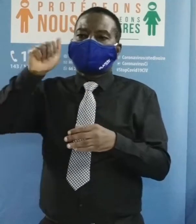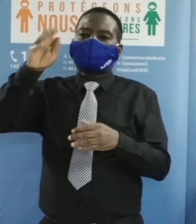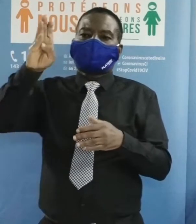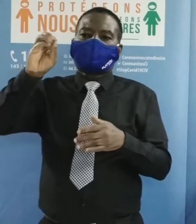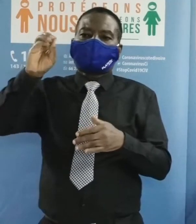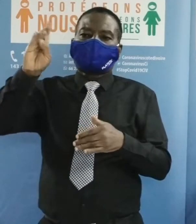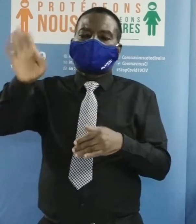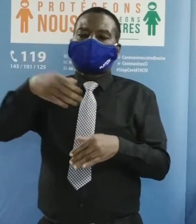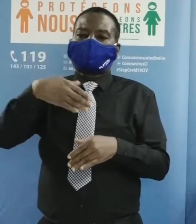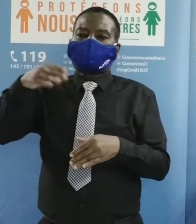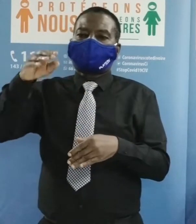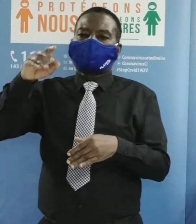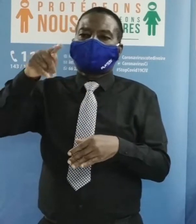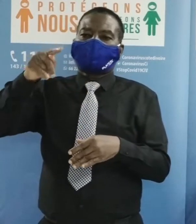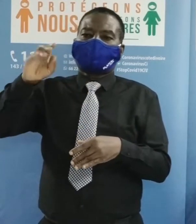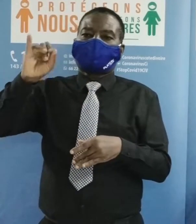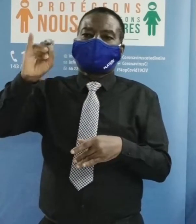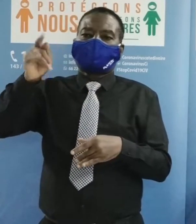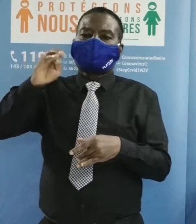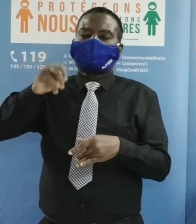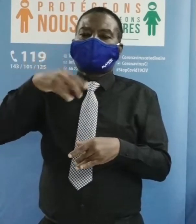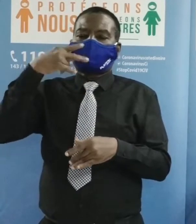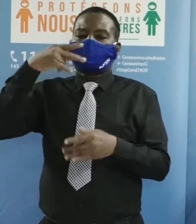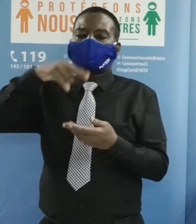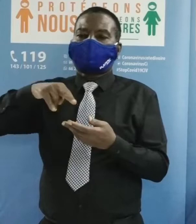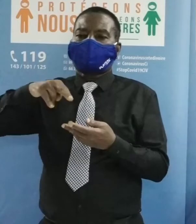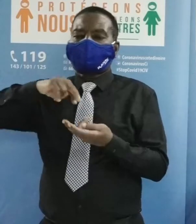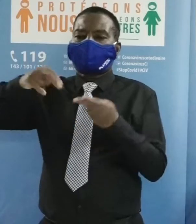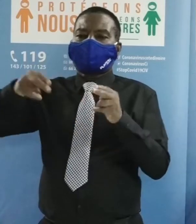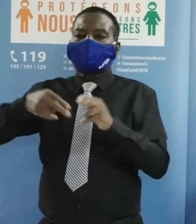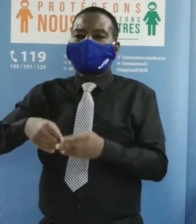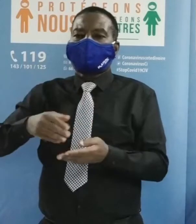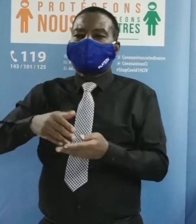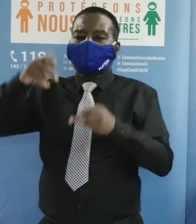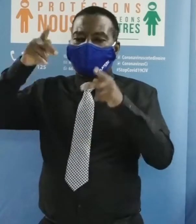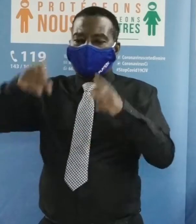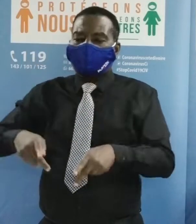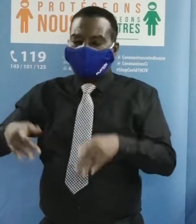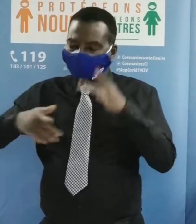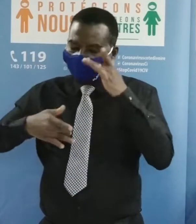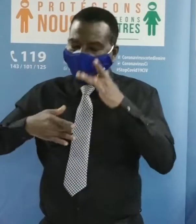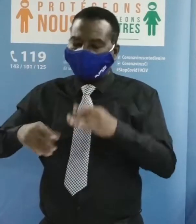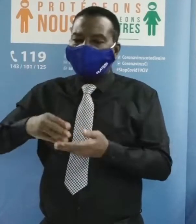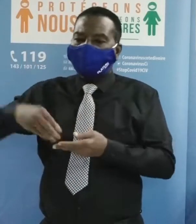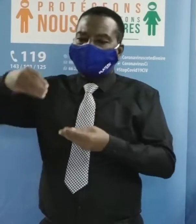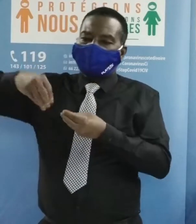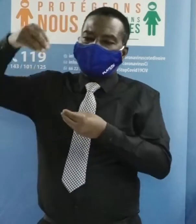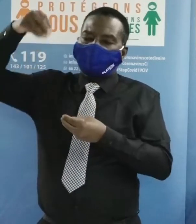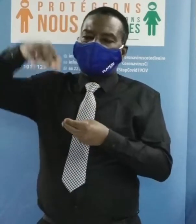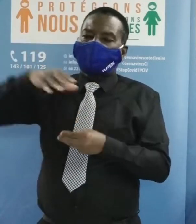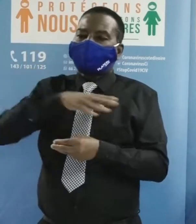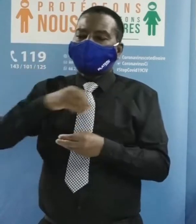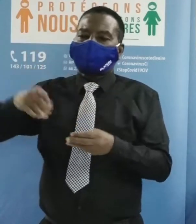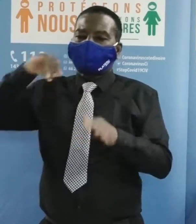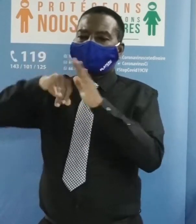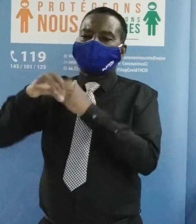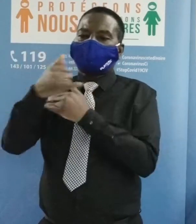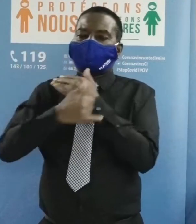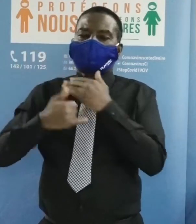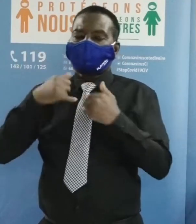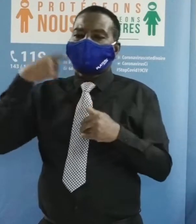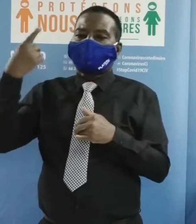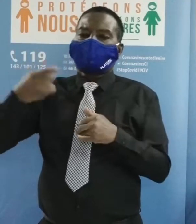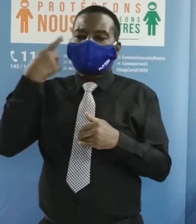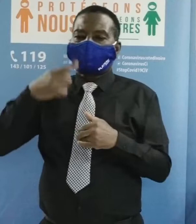commencé et treichville ont vu le nombre de leurs cas augmenter de manière inquiétante l'intérêt du pays est toujours